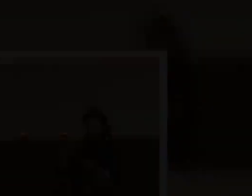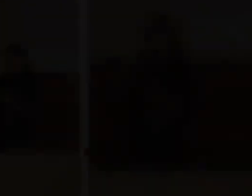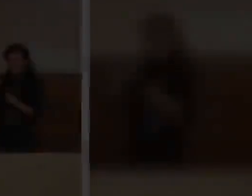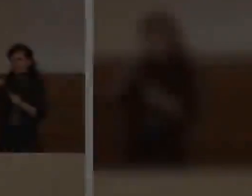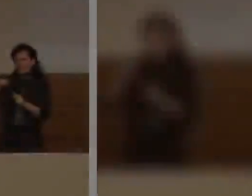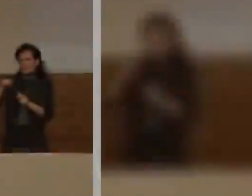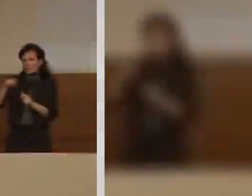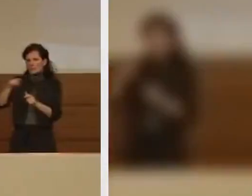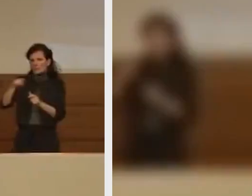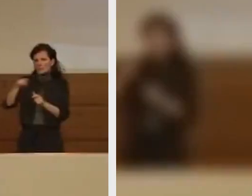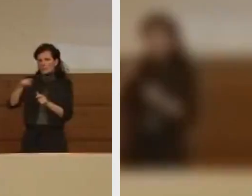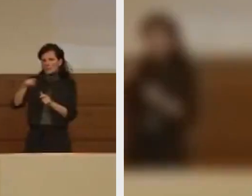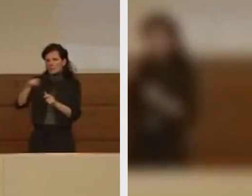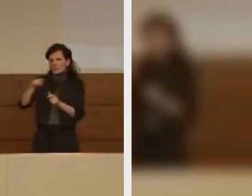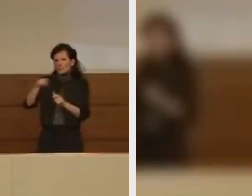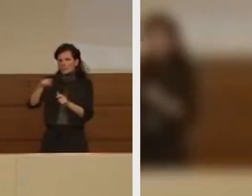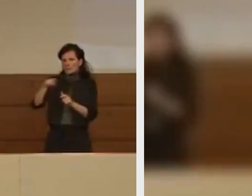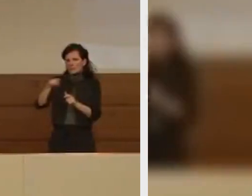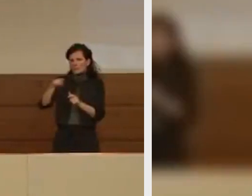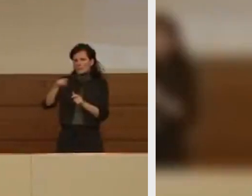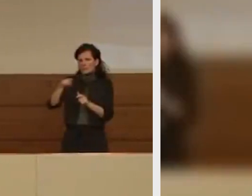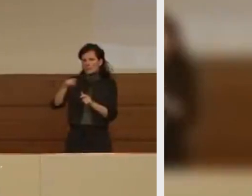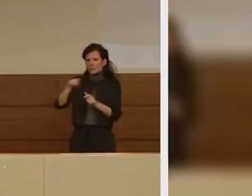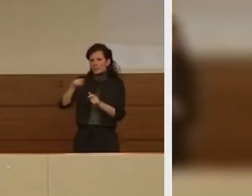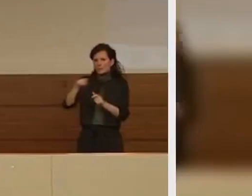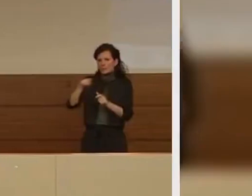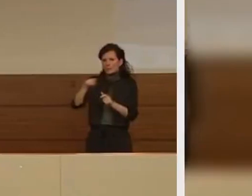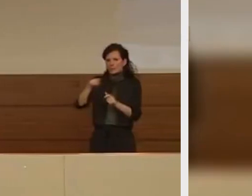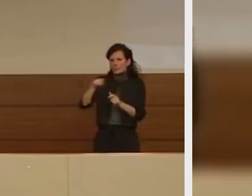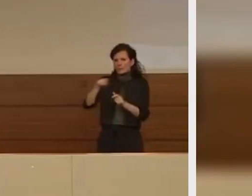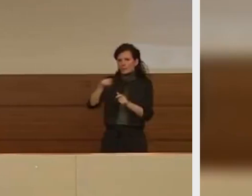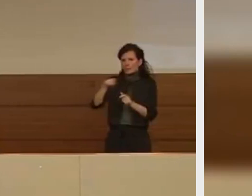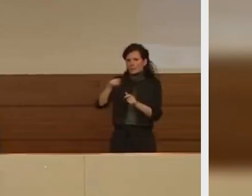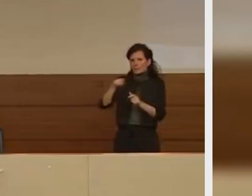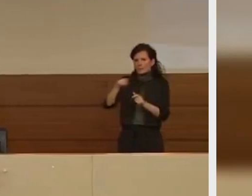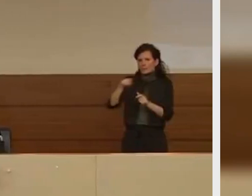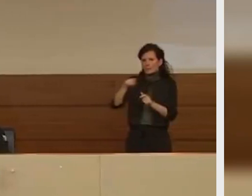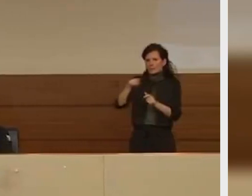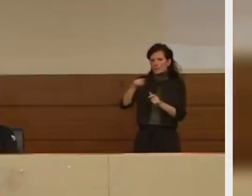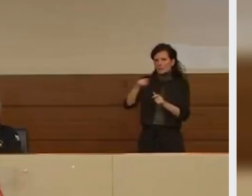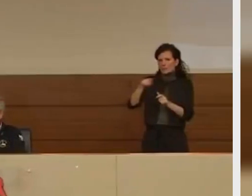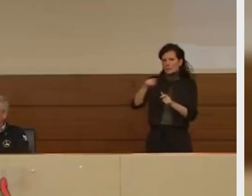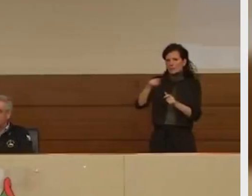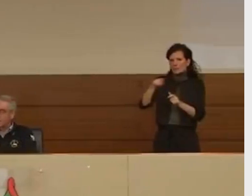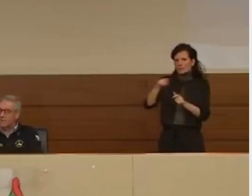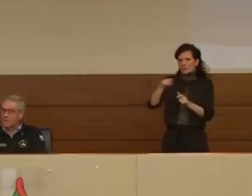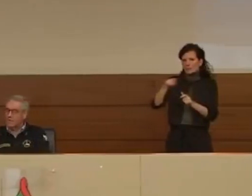solo 880 unità rispetto a ieri, quando erano stati 1941.